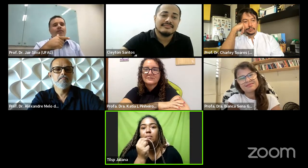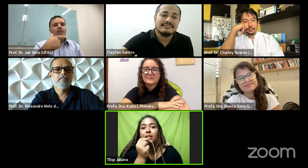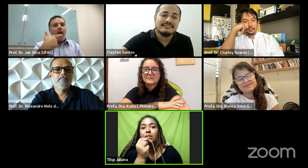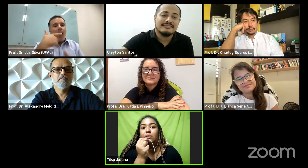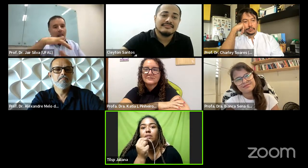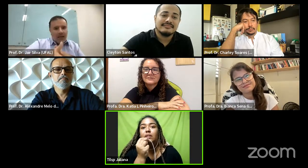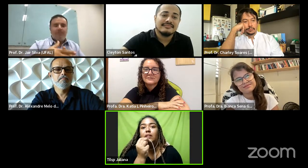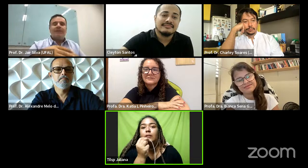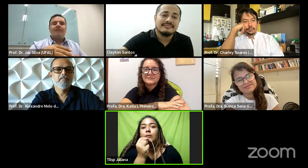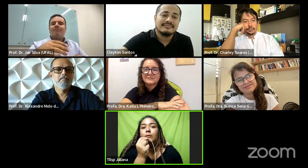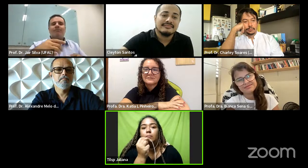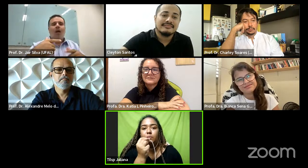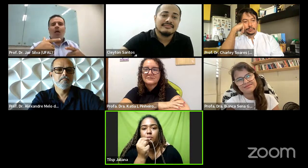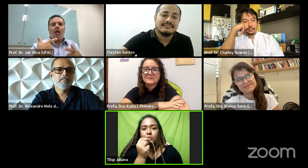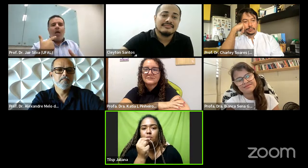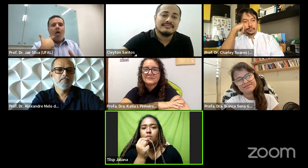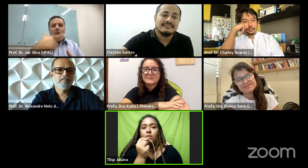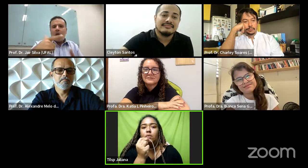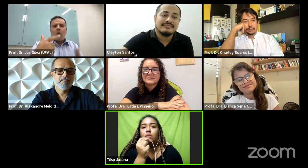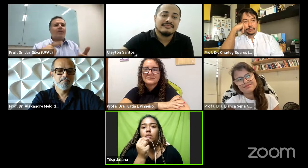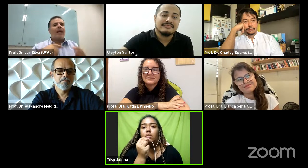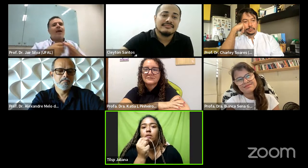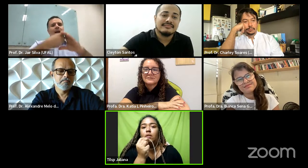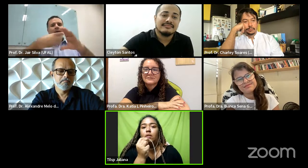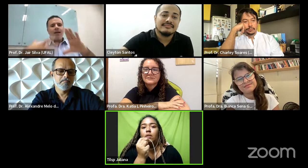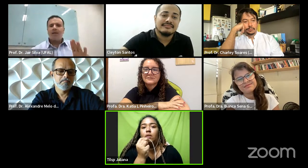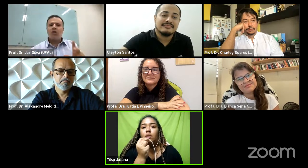esse apontamento